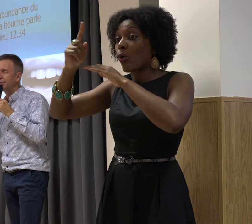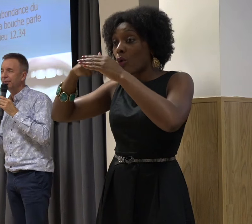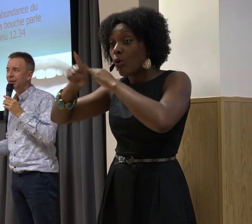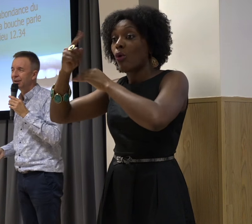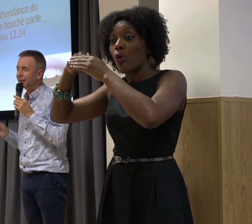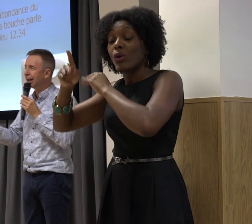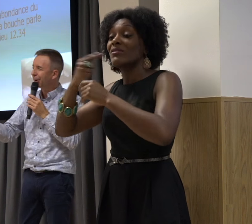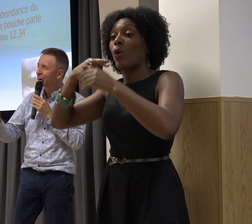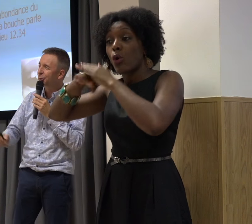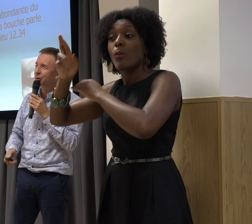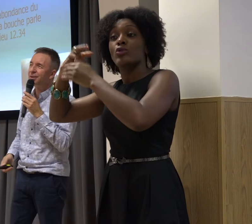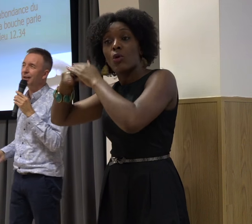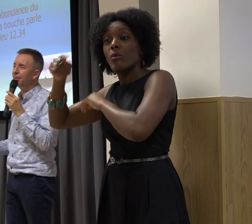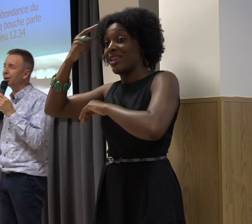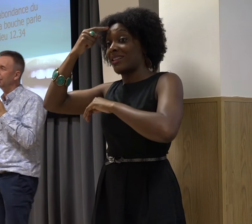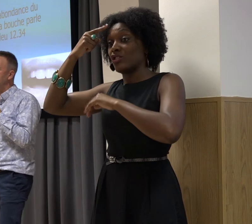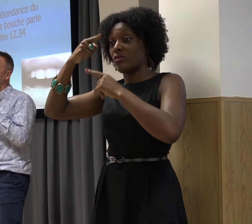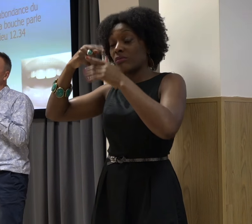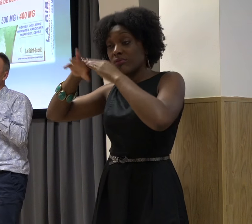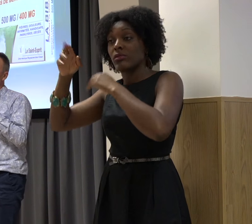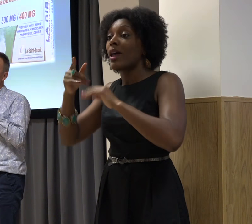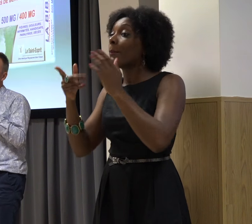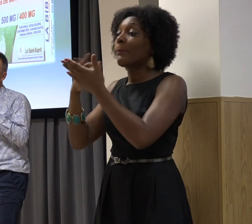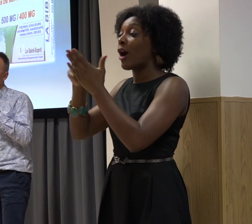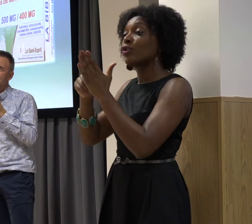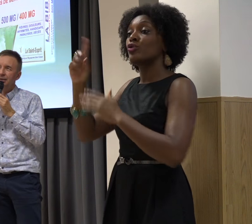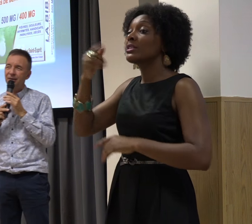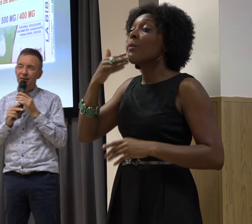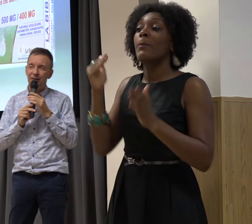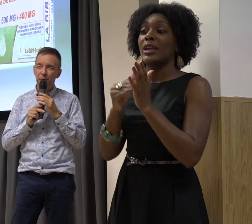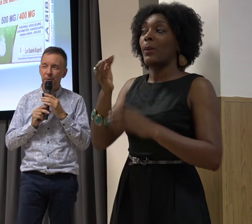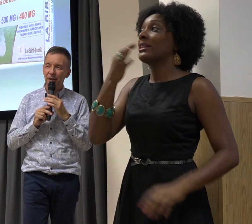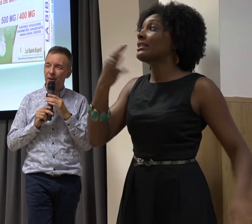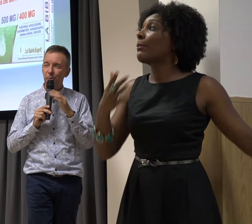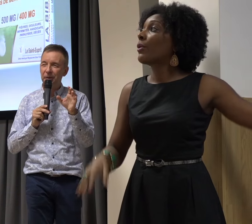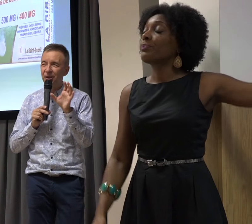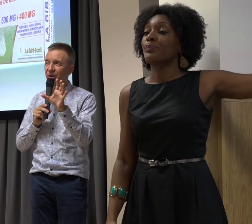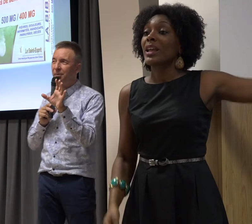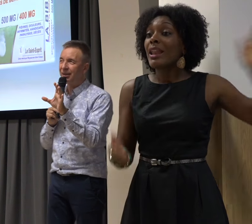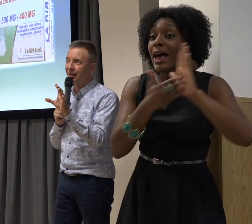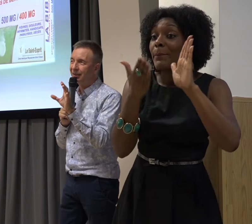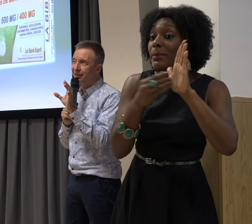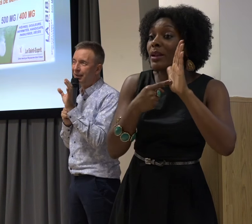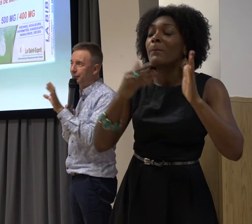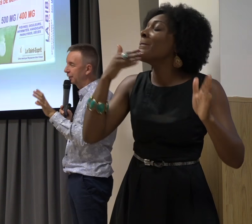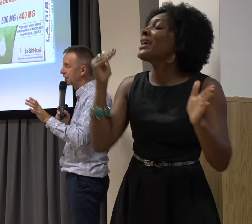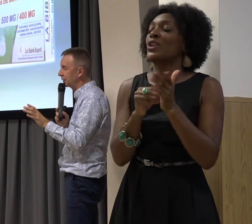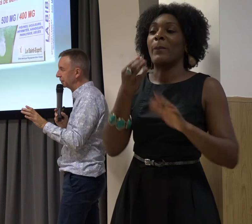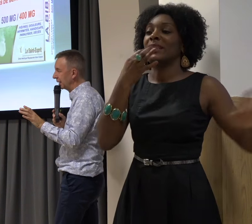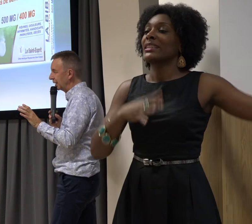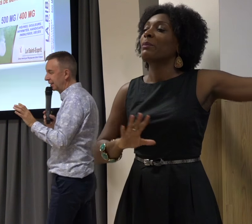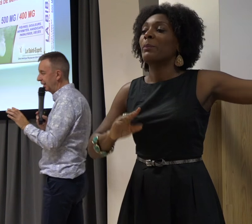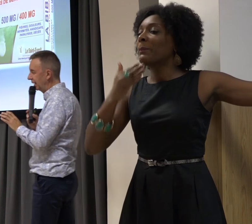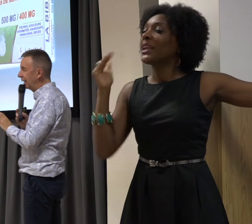Dieu. Vous savez, la parole de Dieu, c'est le meilleur médicament. Vous prenez un comprimé chaque matin,